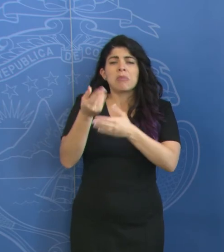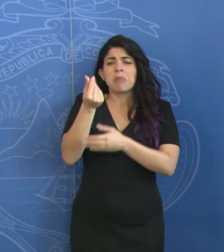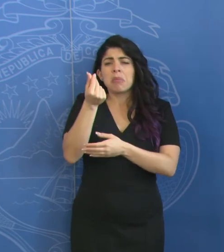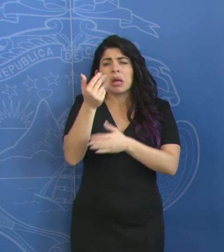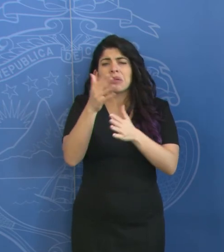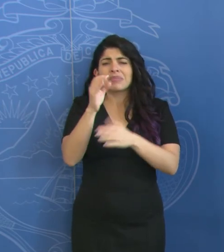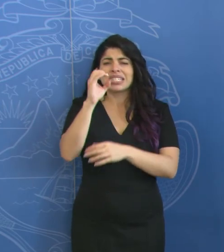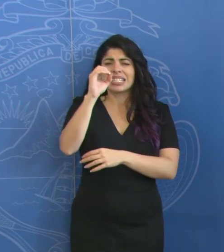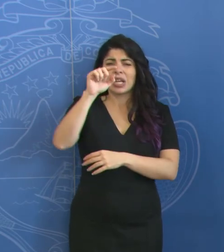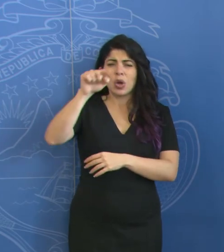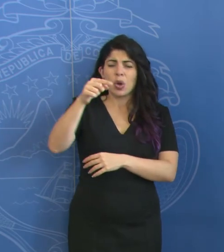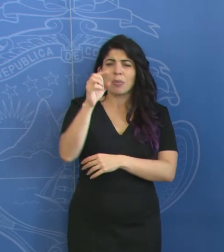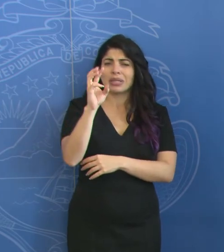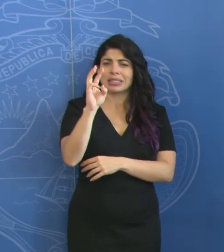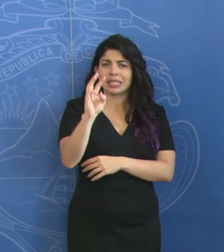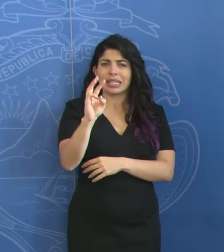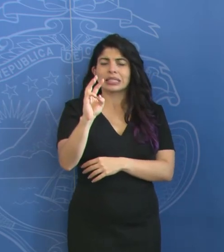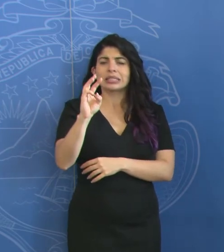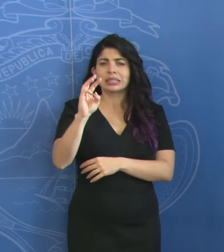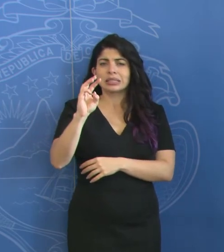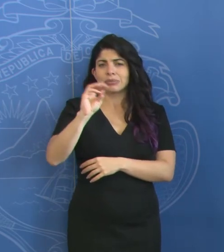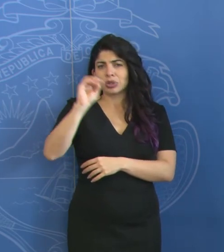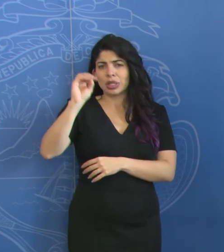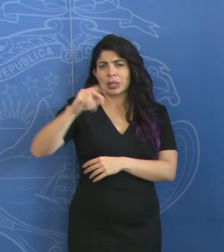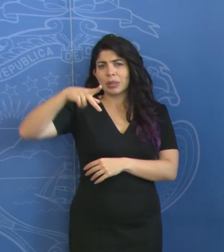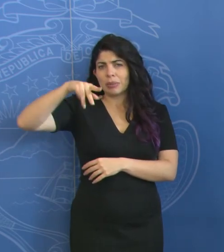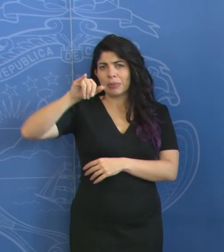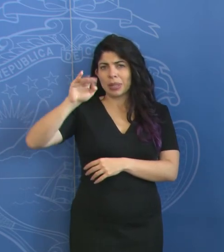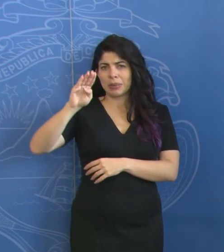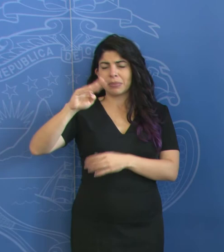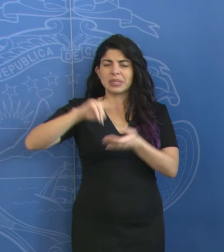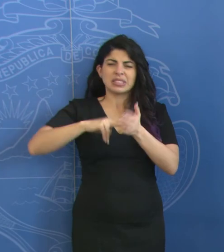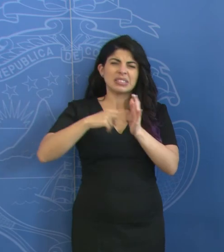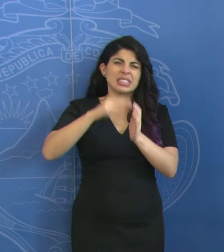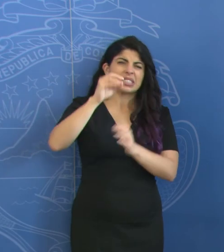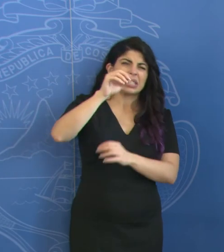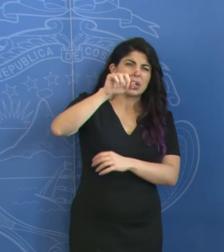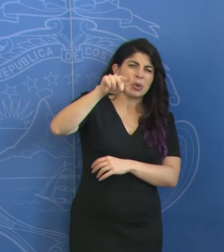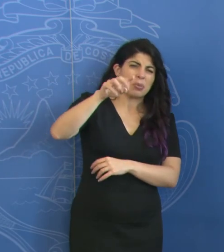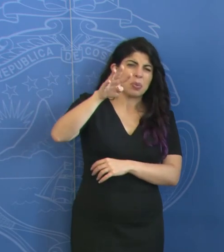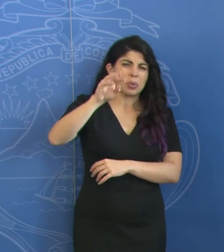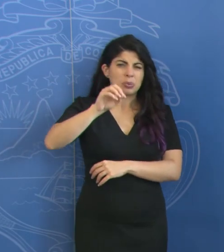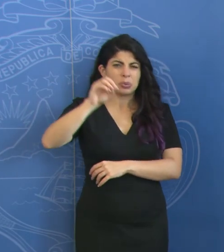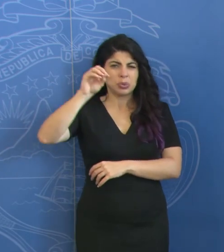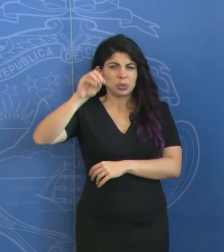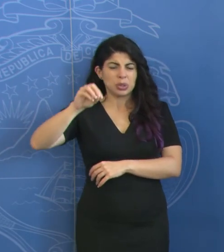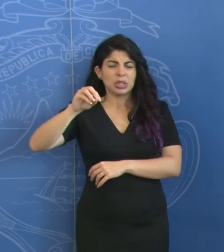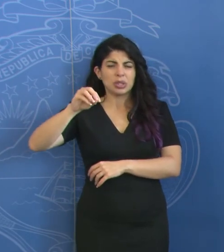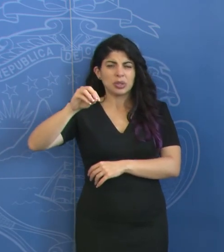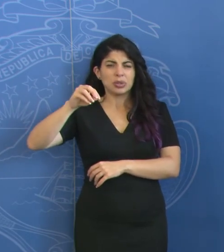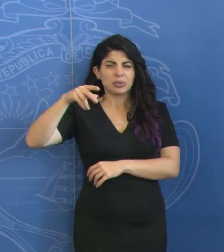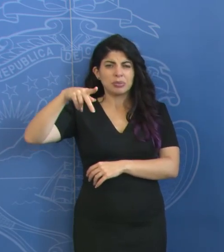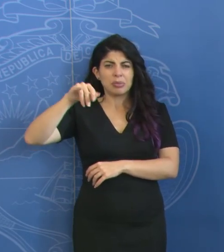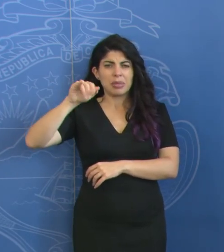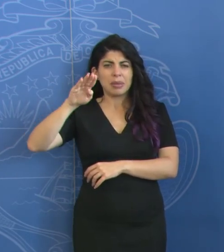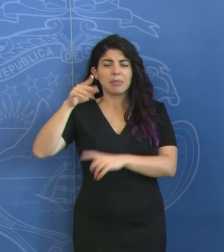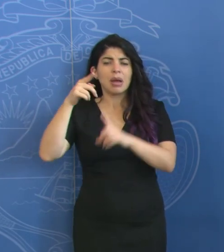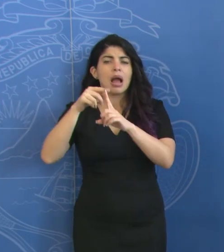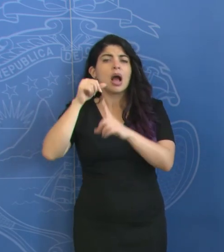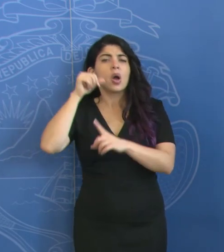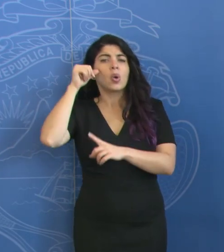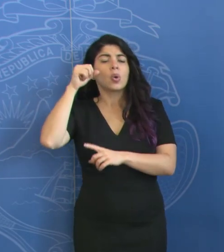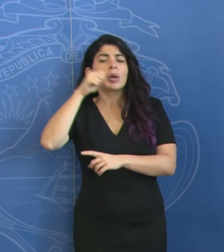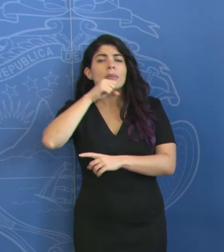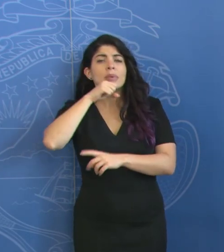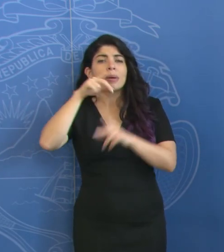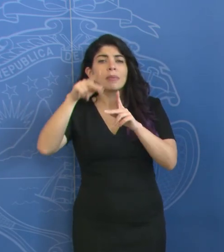de un 0.6 del PIB. Estaríamos hablando 0.4 para lo que es adultos mayores y personas